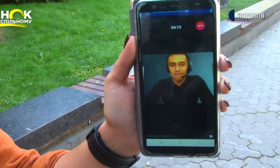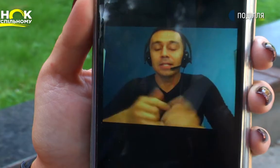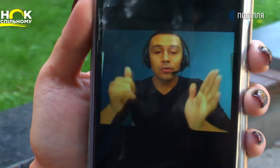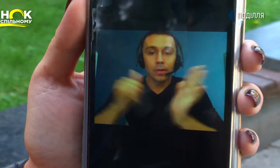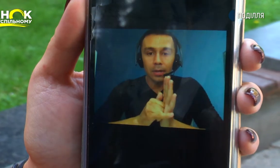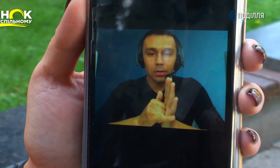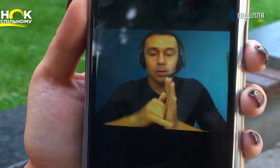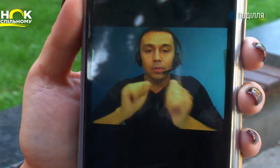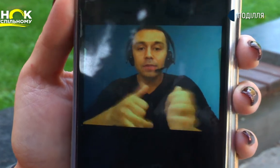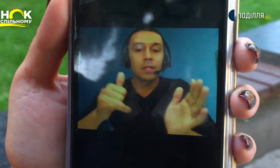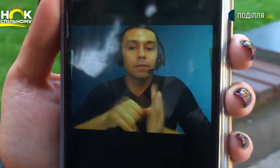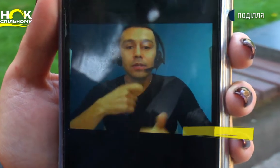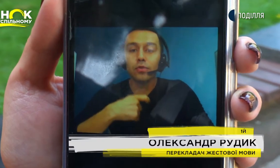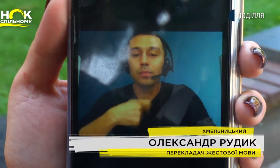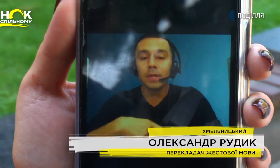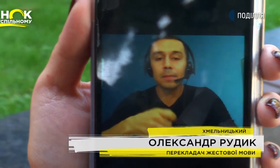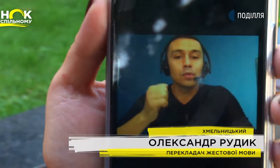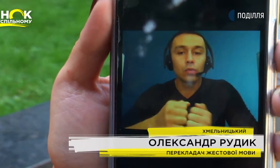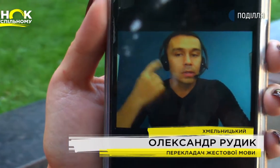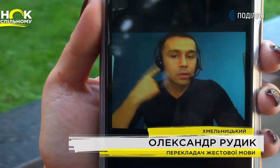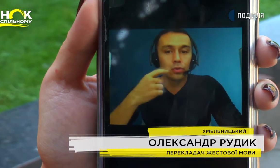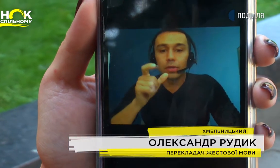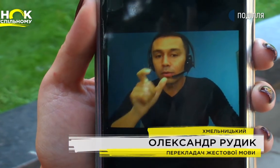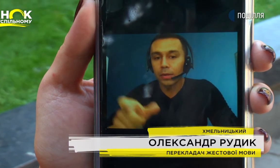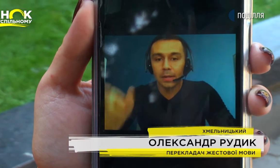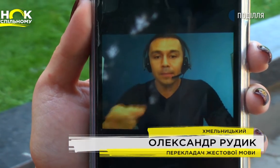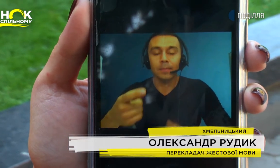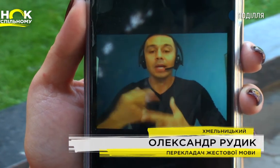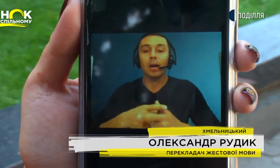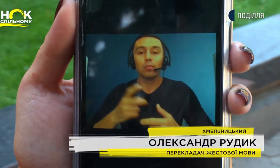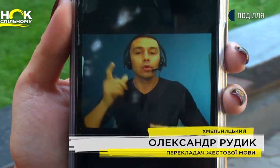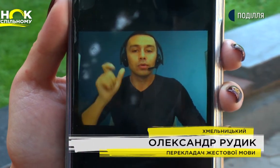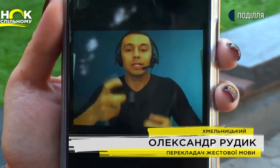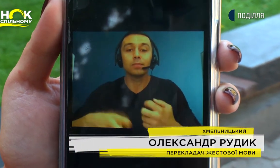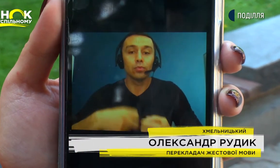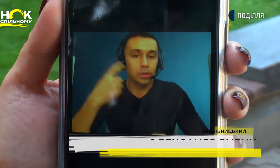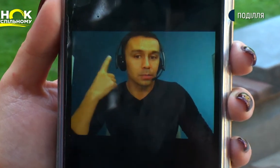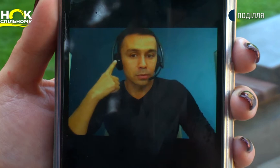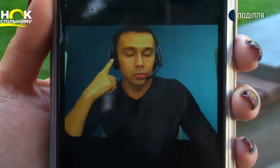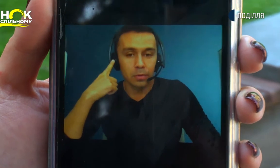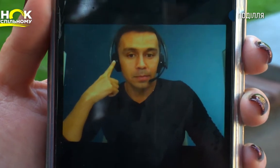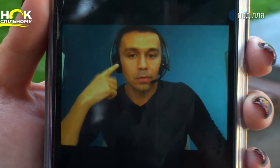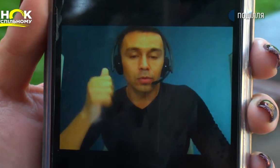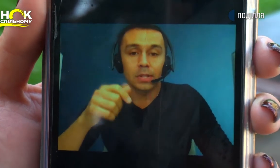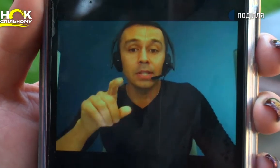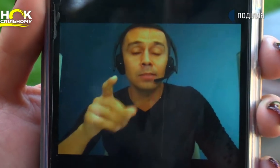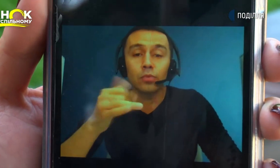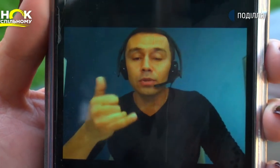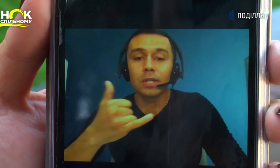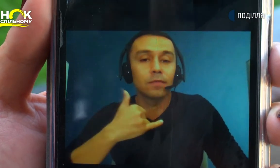Цей додаток може встановити собі кожна нечуюча людина або людина з порушенням слуху. Ось, і може до нас дзвонити